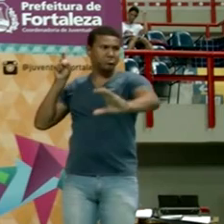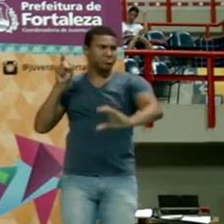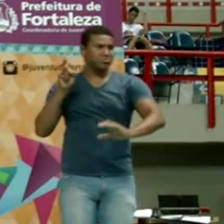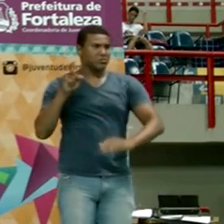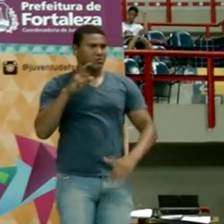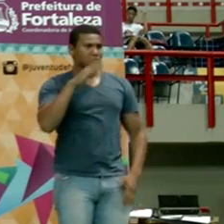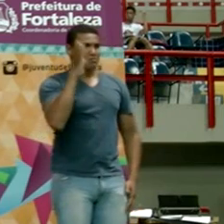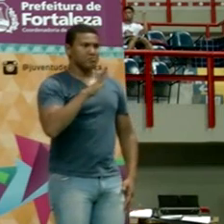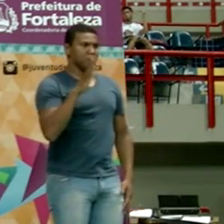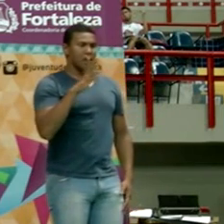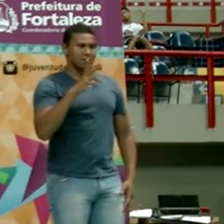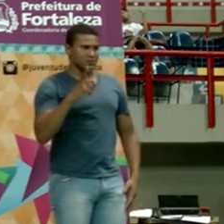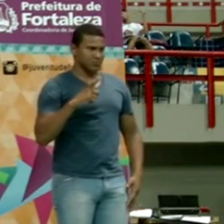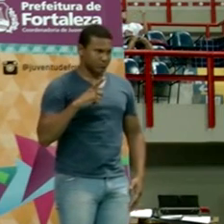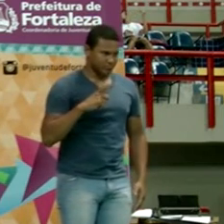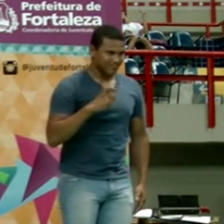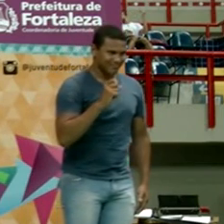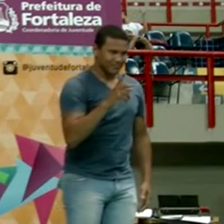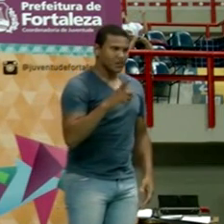A família